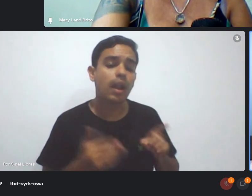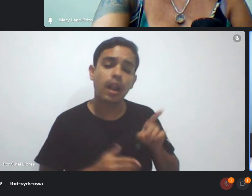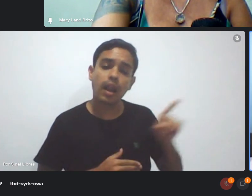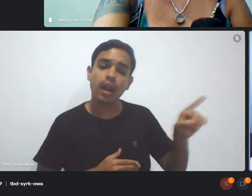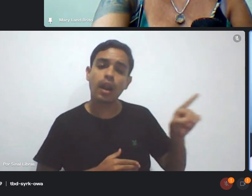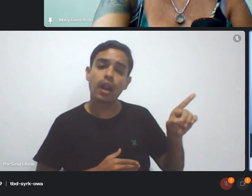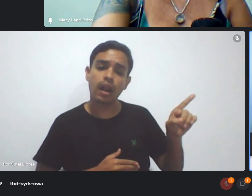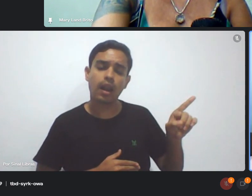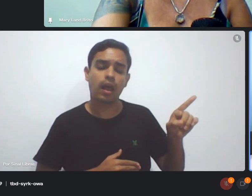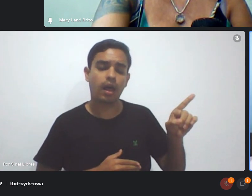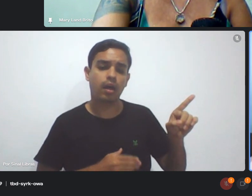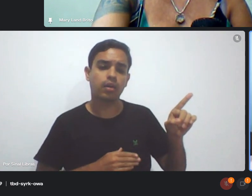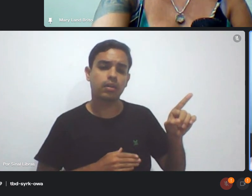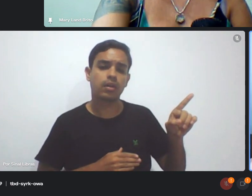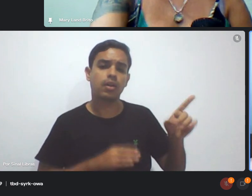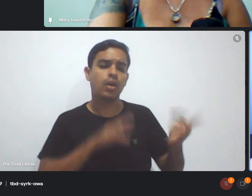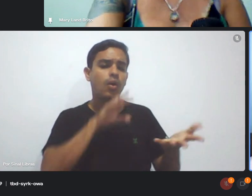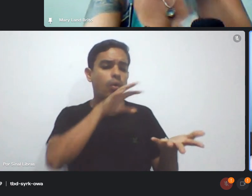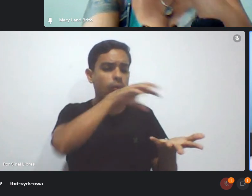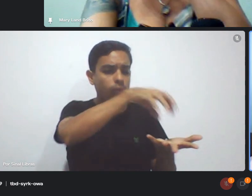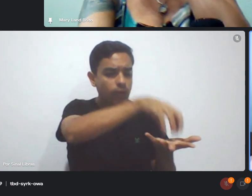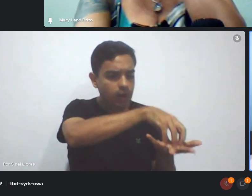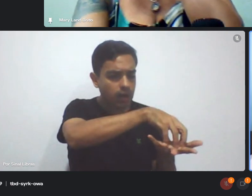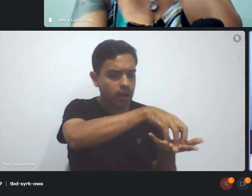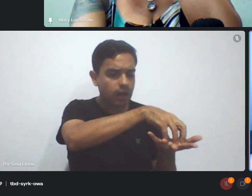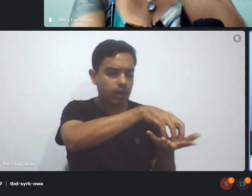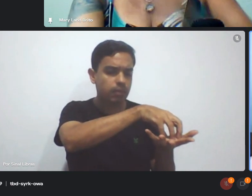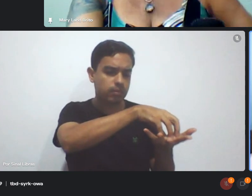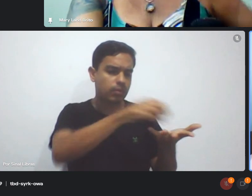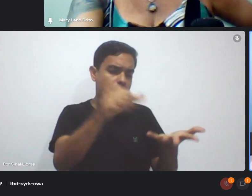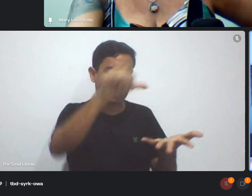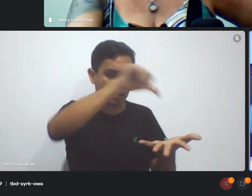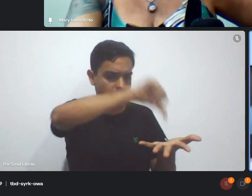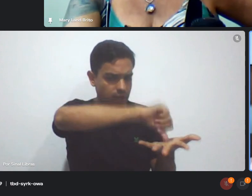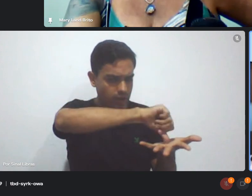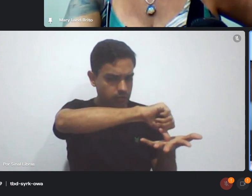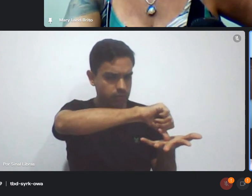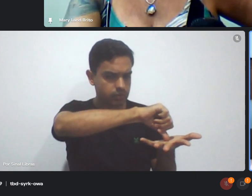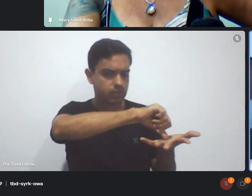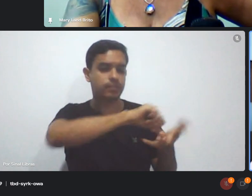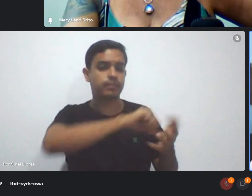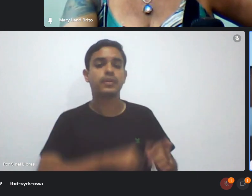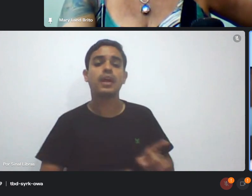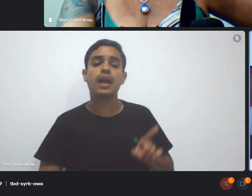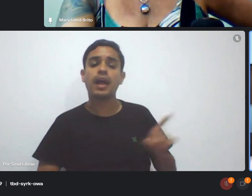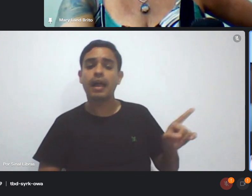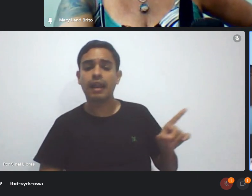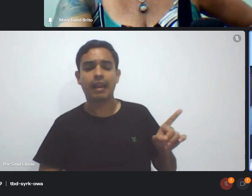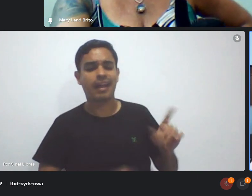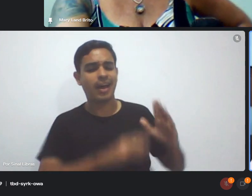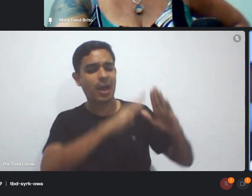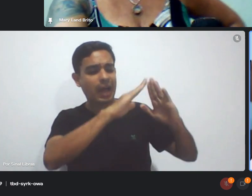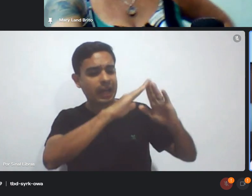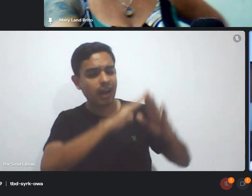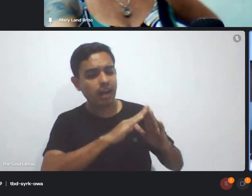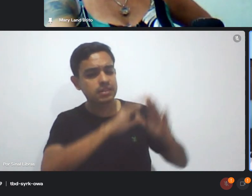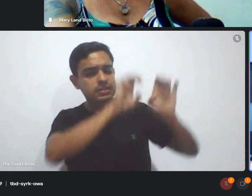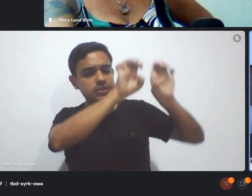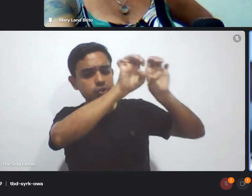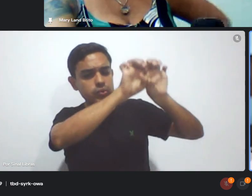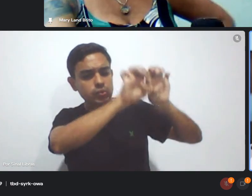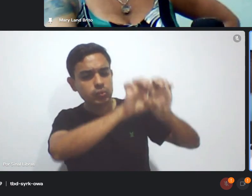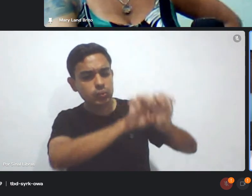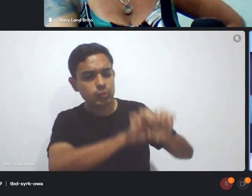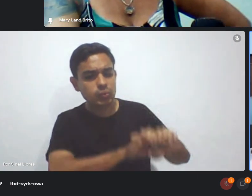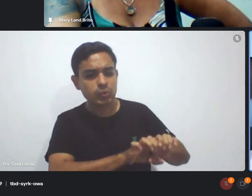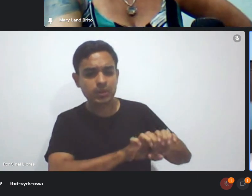CAPSI infantil, tem o CAPSI Oeste 2, se mudou para lá também. A gente está numa casa que não é tão num